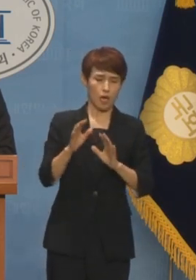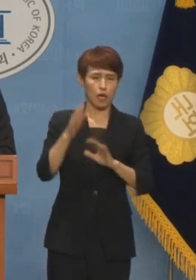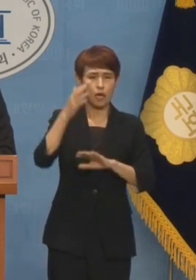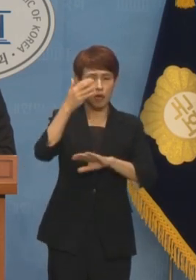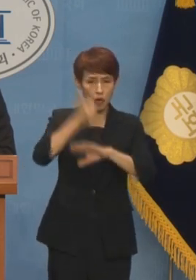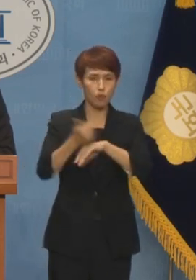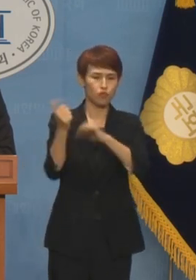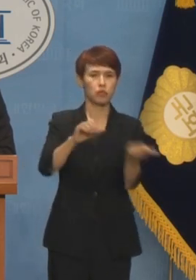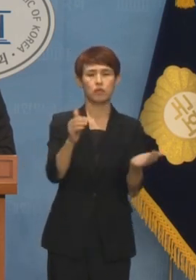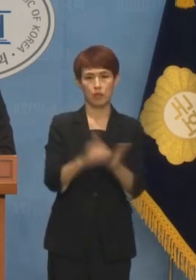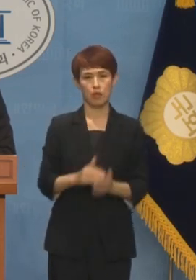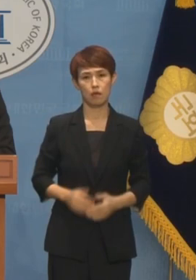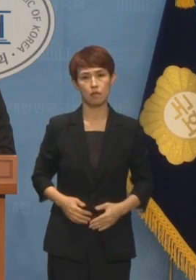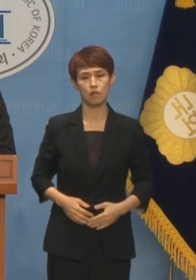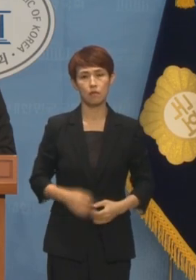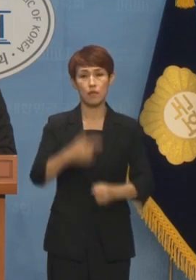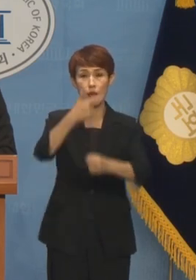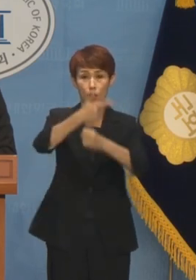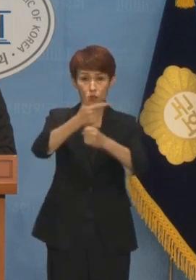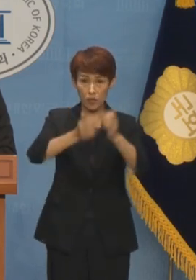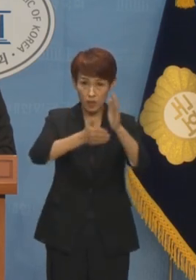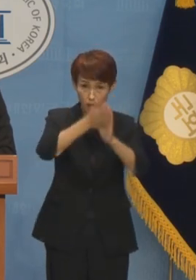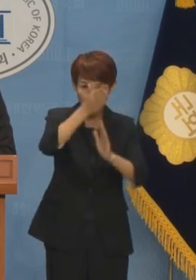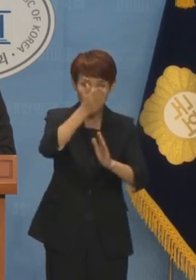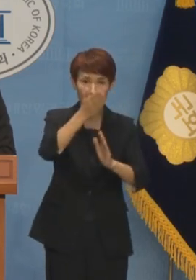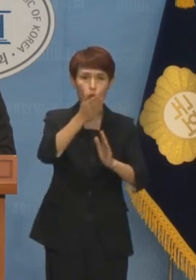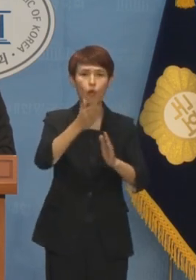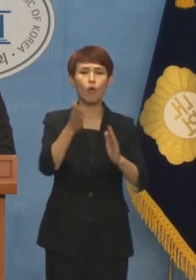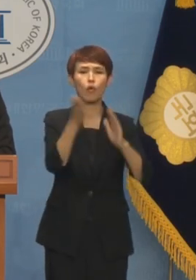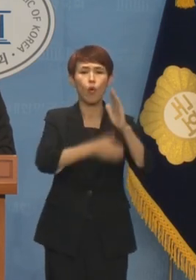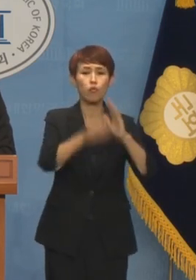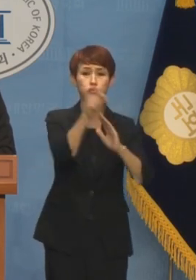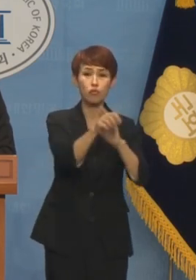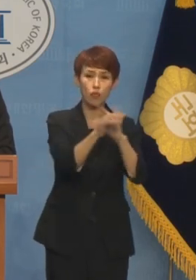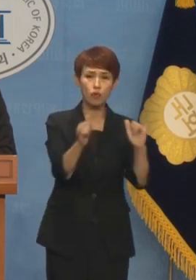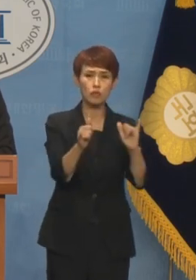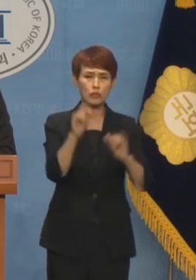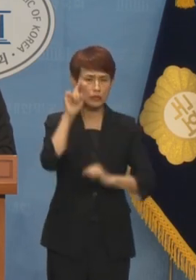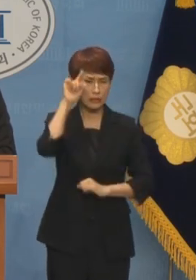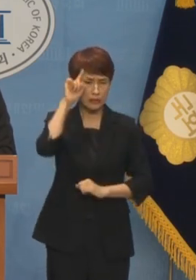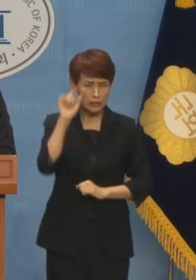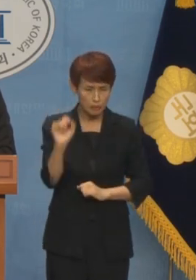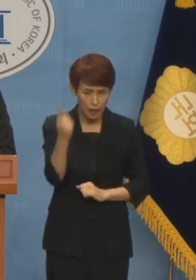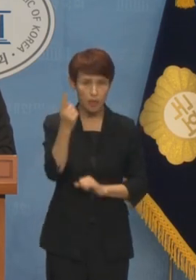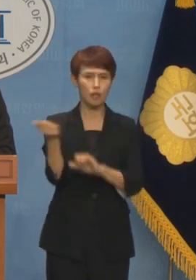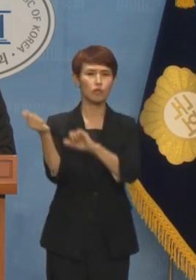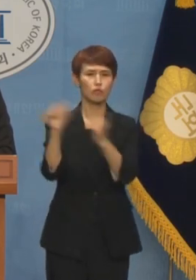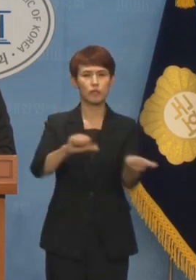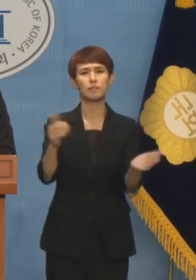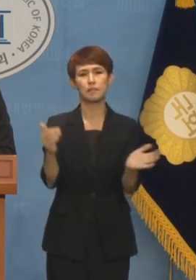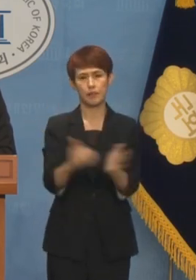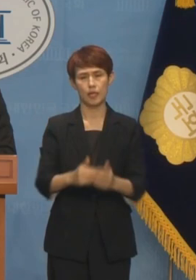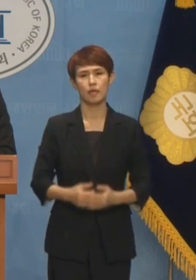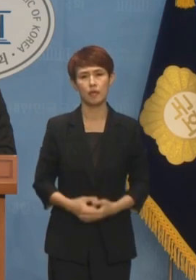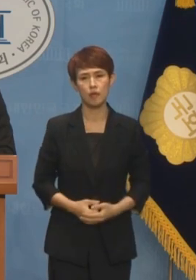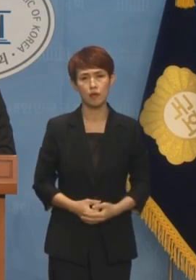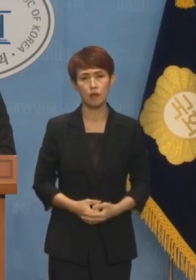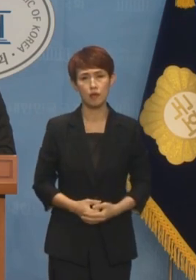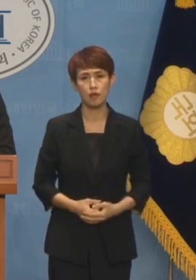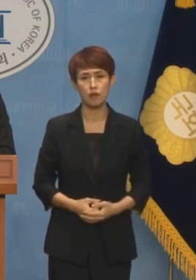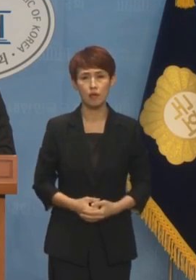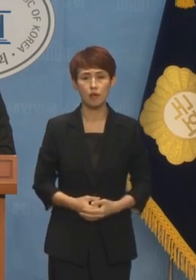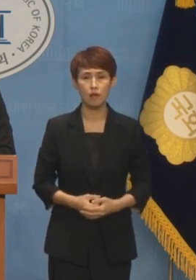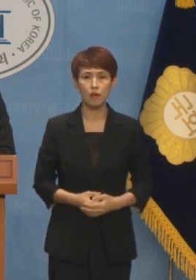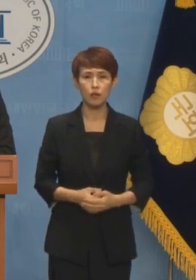남양주시에서도 3월 9급 공무원이 업무 부담과 스트레스로 세상을 등졌습니다.